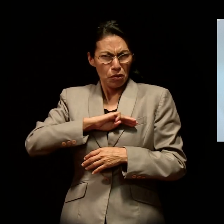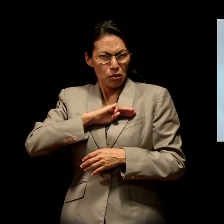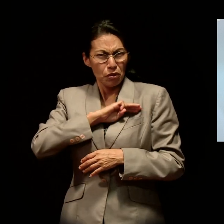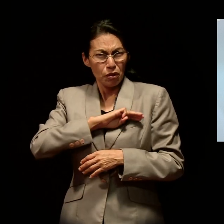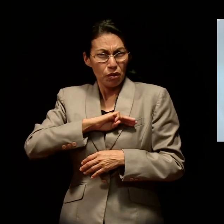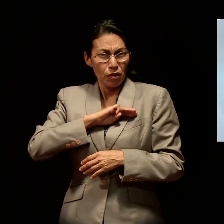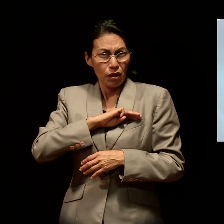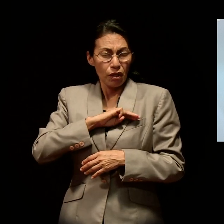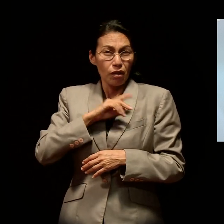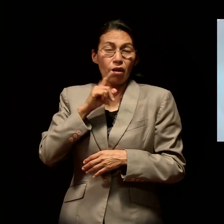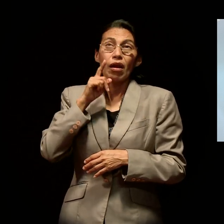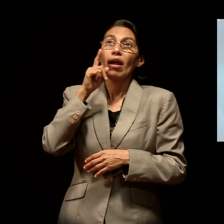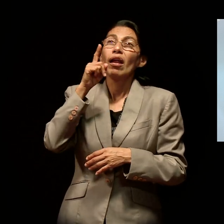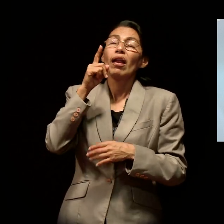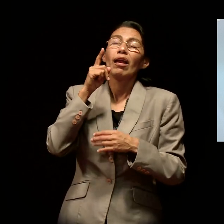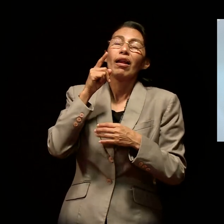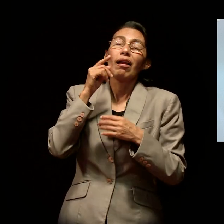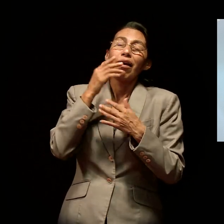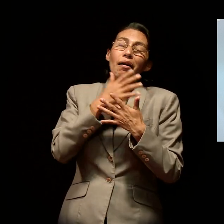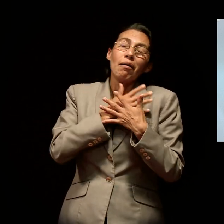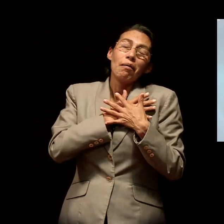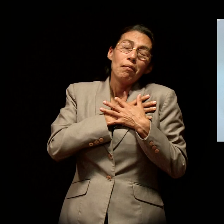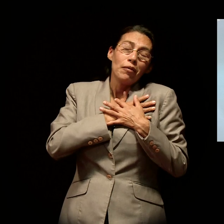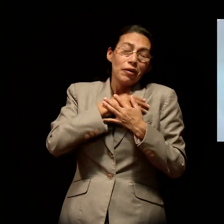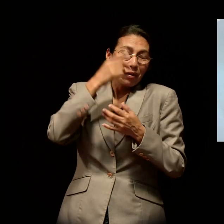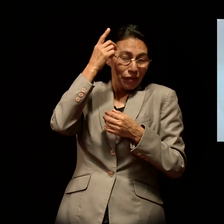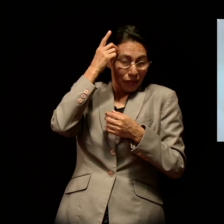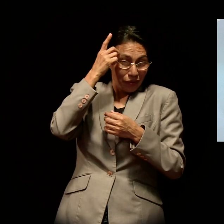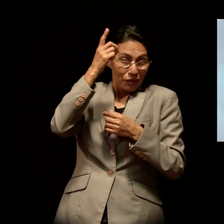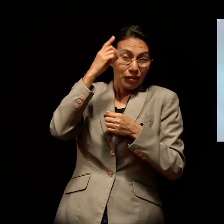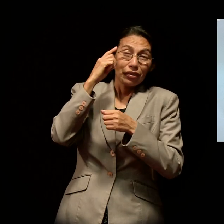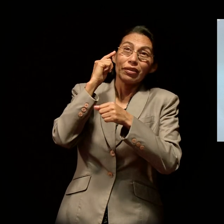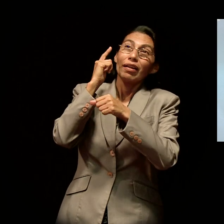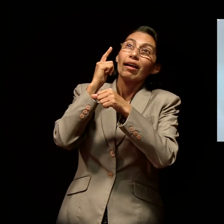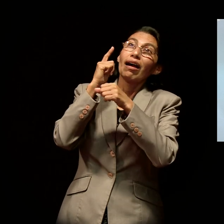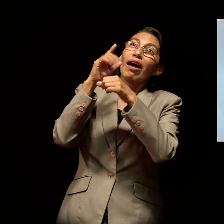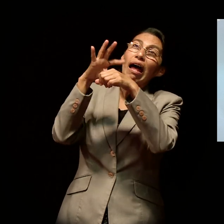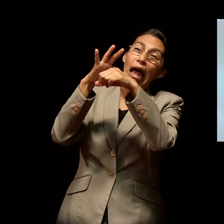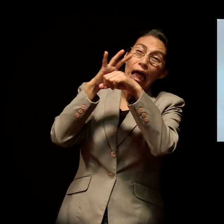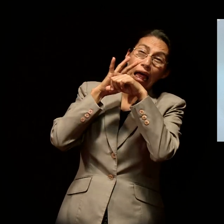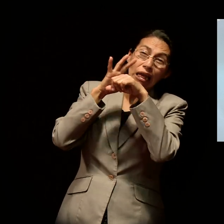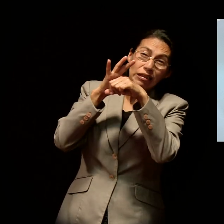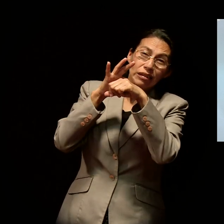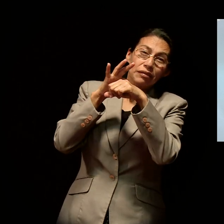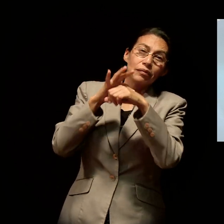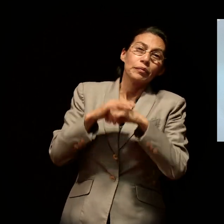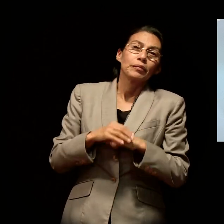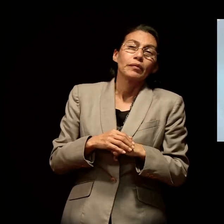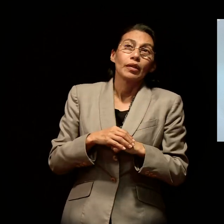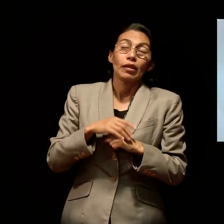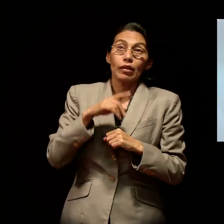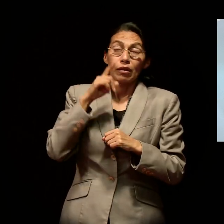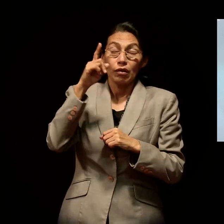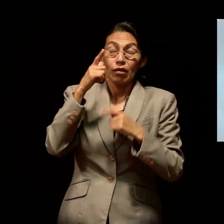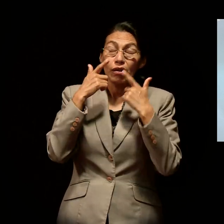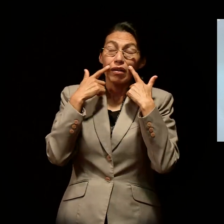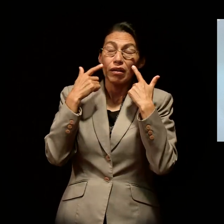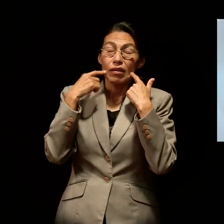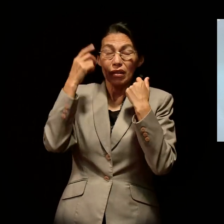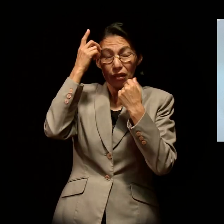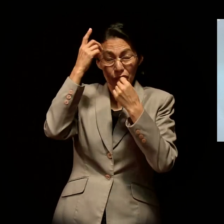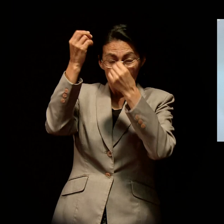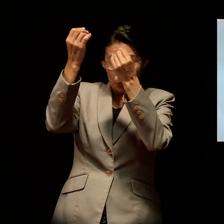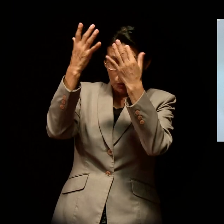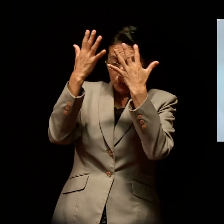ha descubierto el inmenso amor de Dios y la gracia de Dios en oración a reposado sobre él